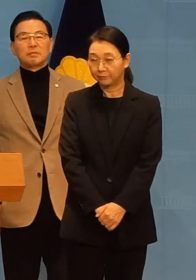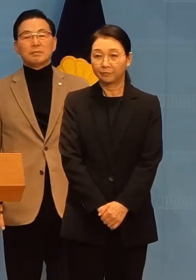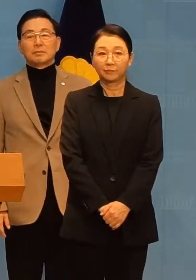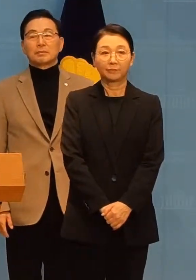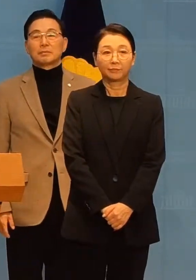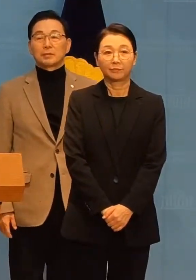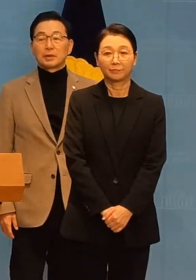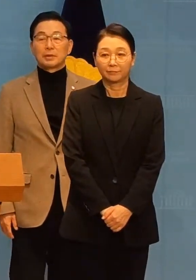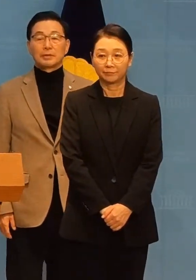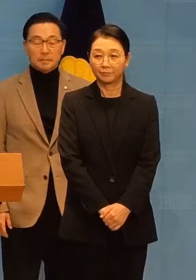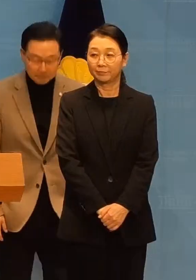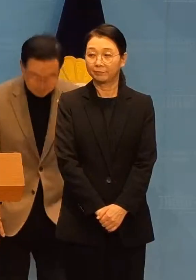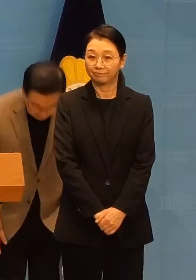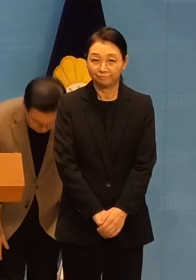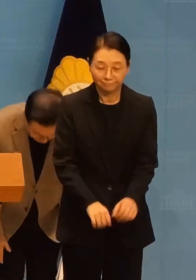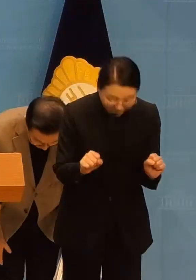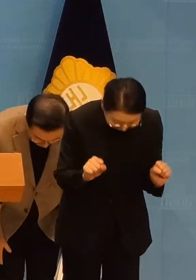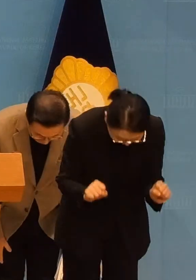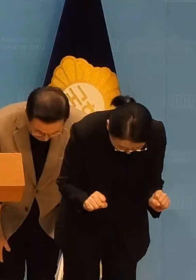인사할까요?